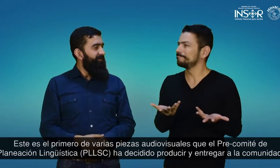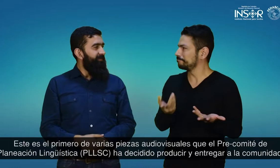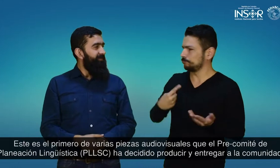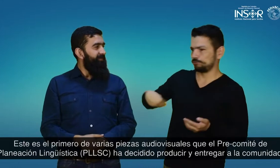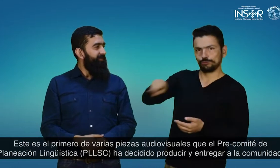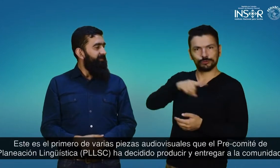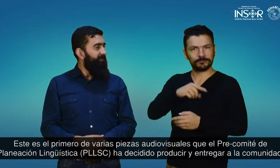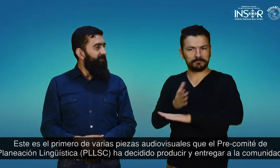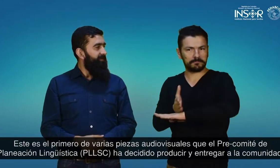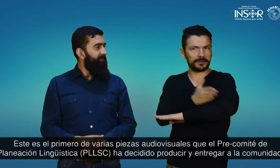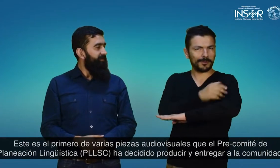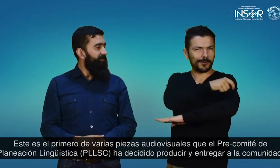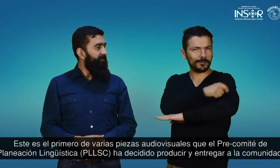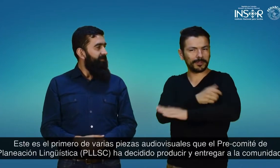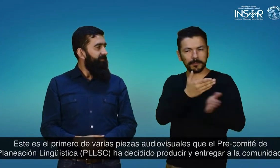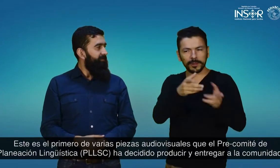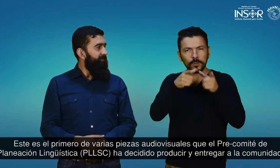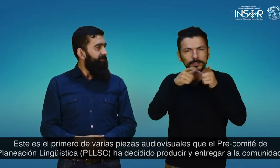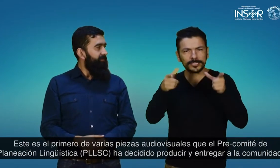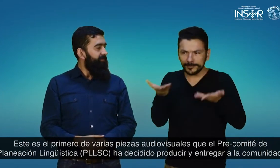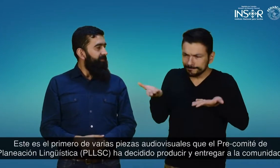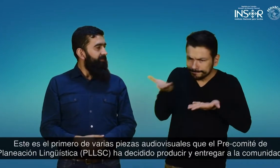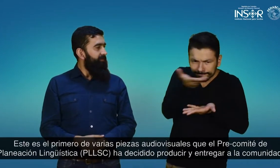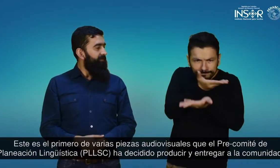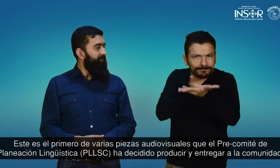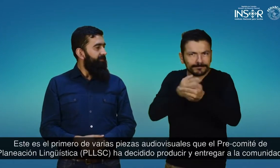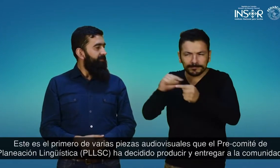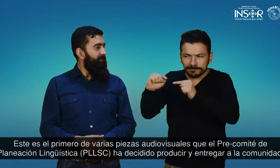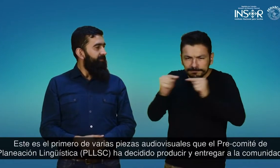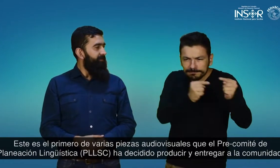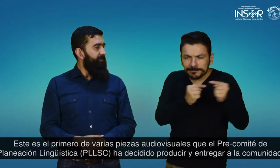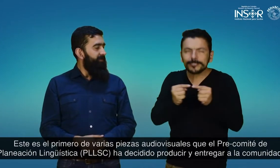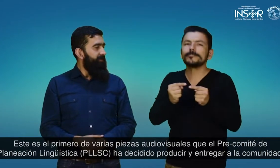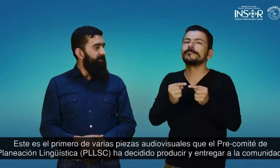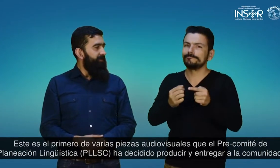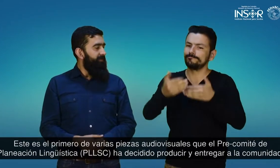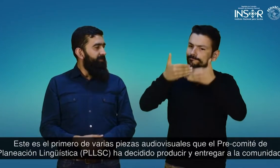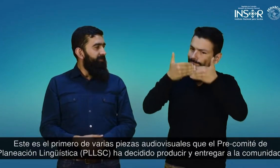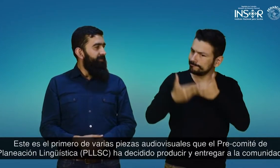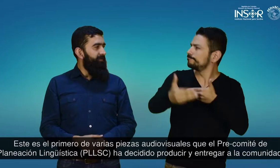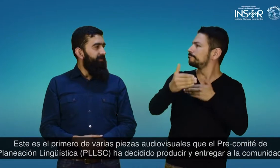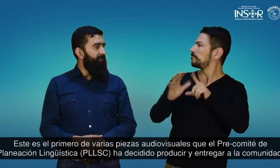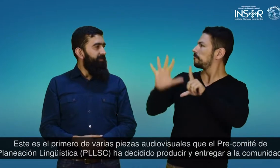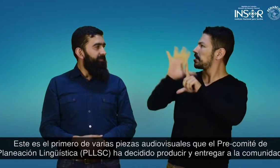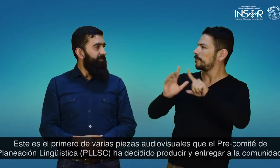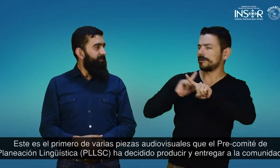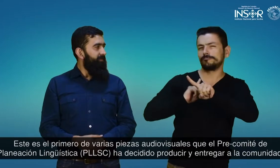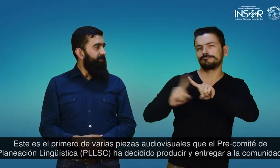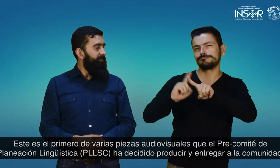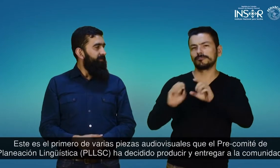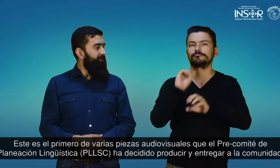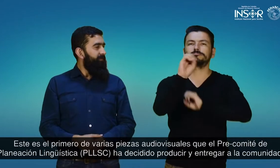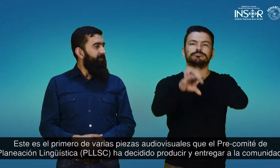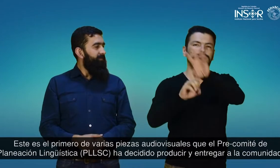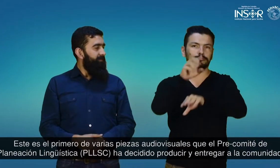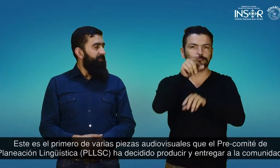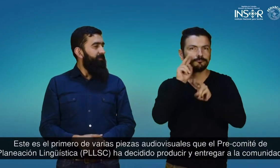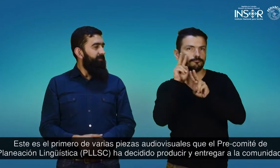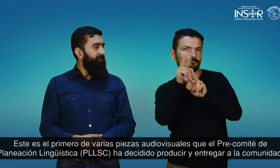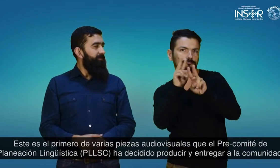Este es el primero de varias piezas audiovisuales que el Precomité de Planeación Lingüística ha decidido producir